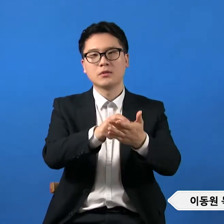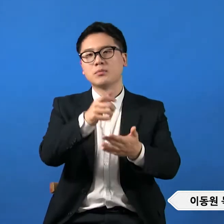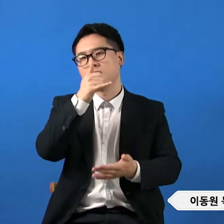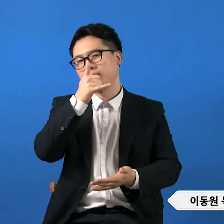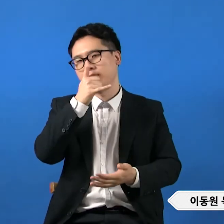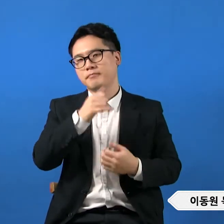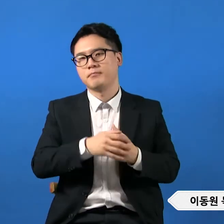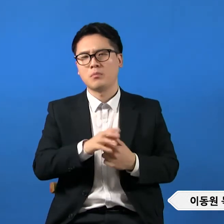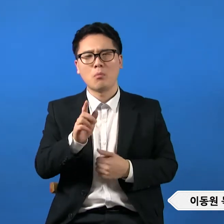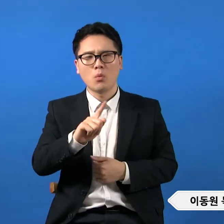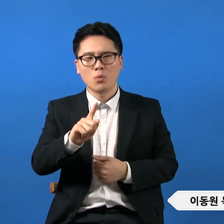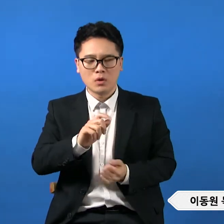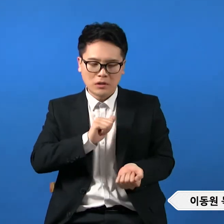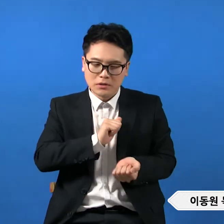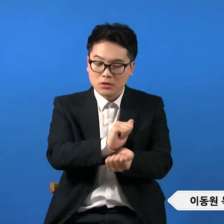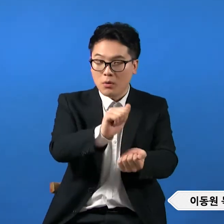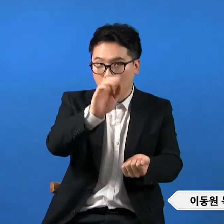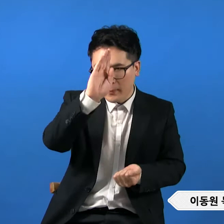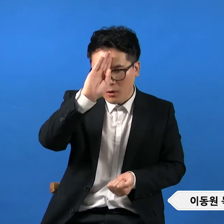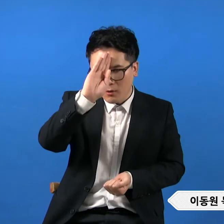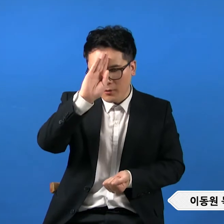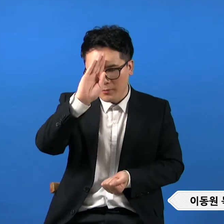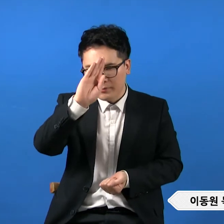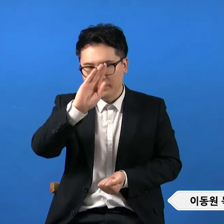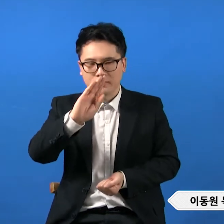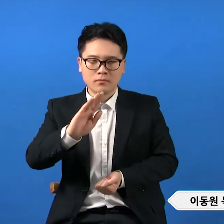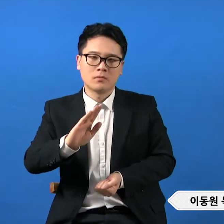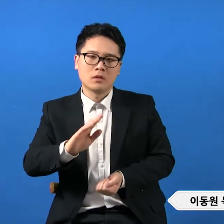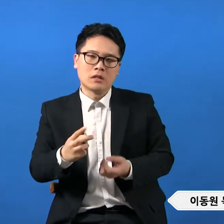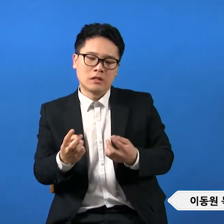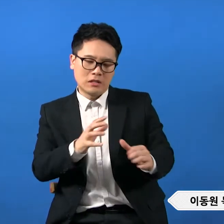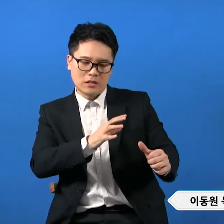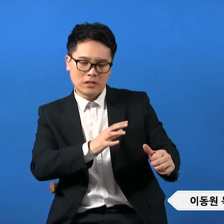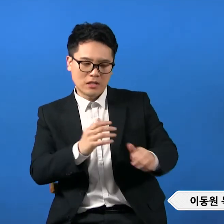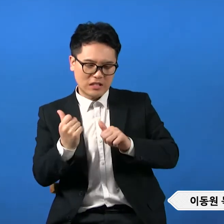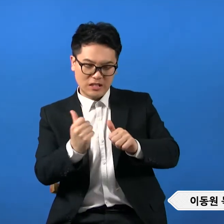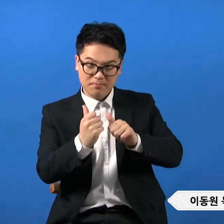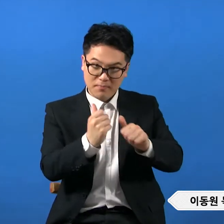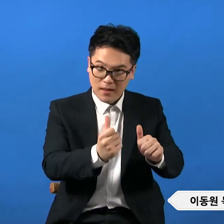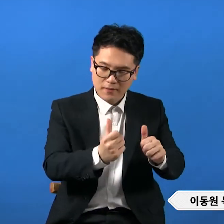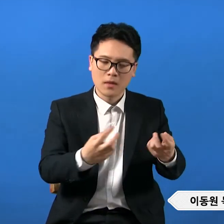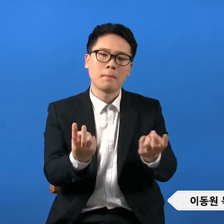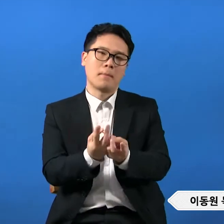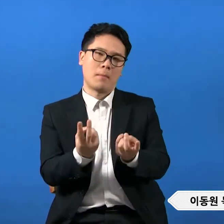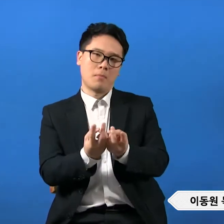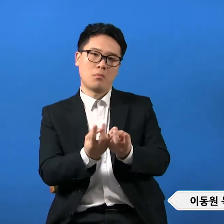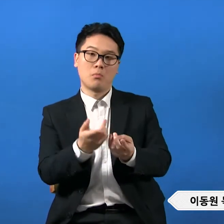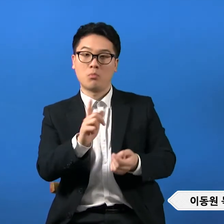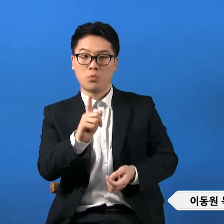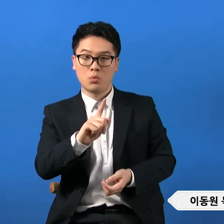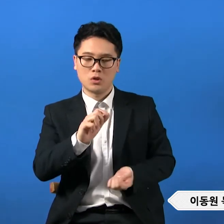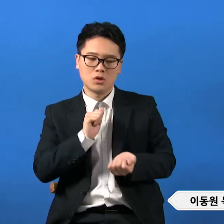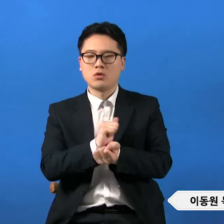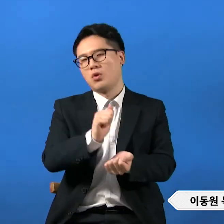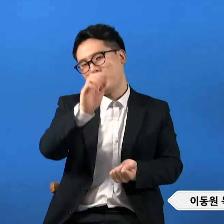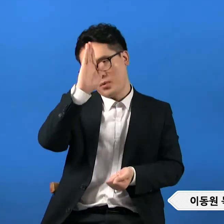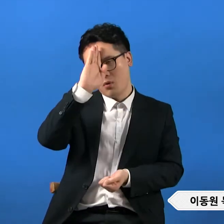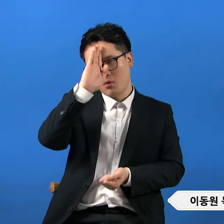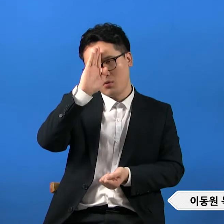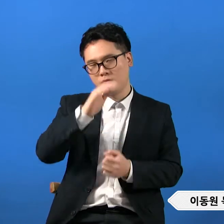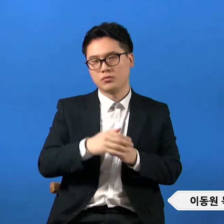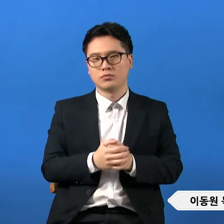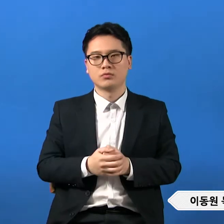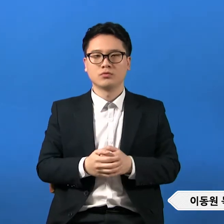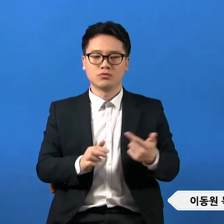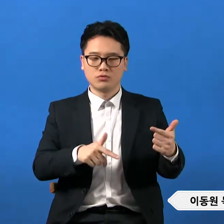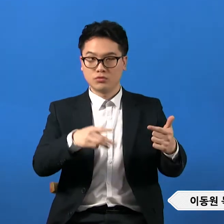전염병. 하나님이 전염병을 심판의 한 방법으로 쓰실 수가 있다는 것입니다. 6절에는 지진, 땅이